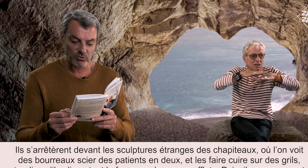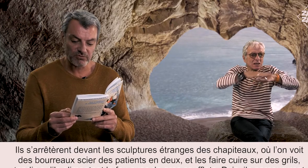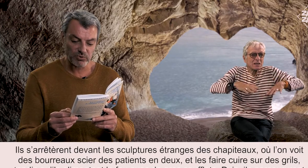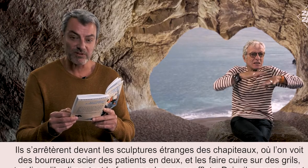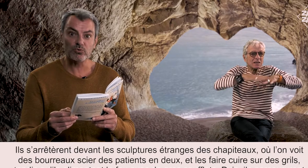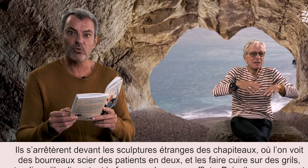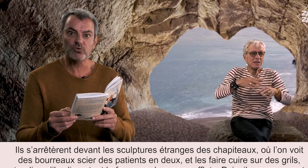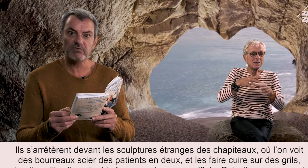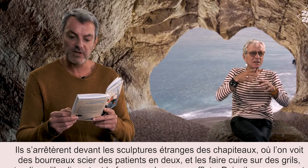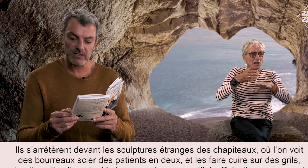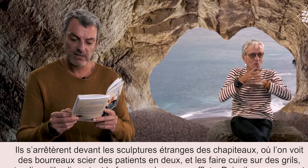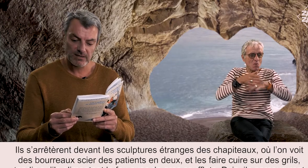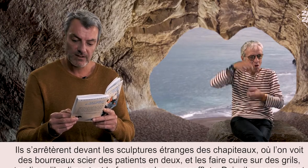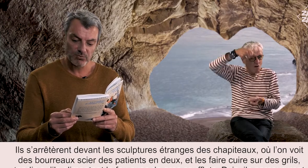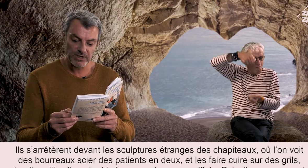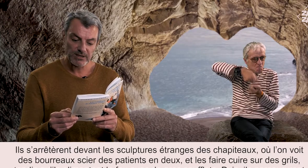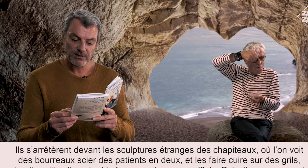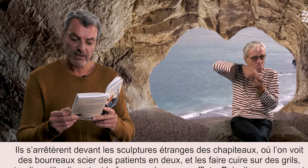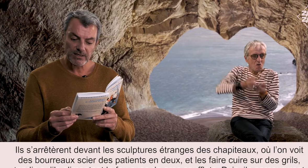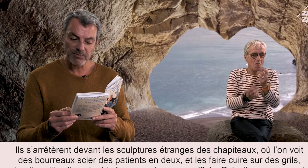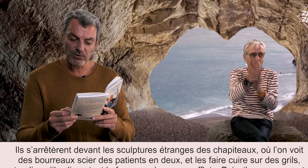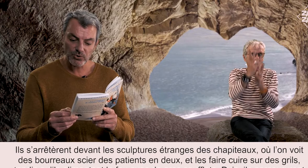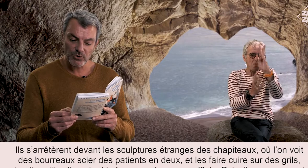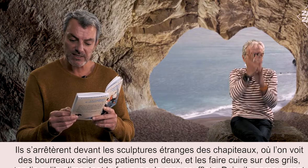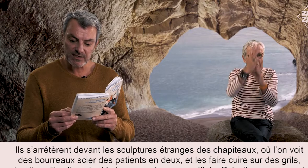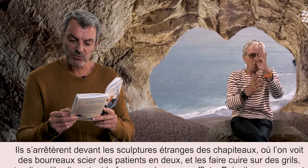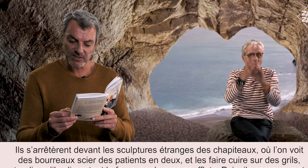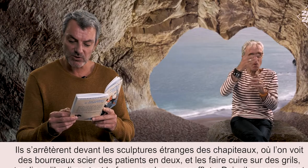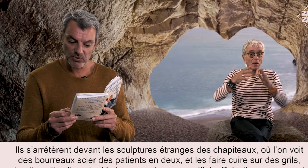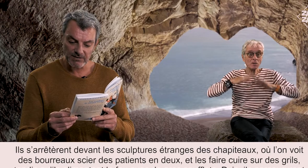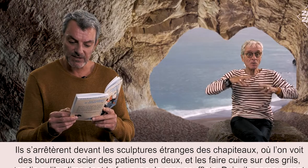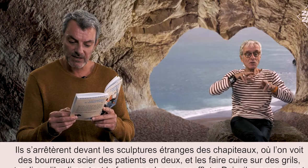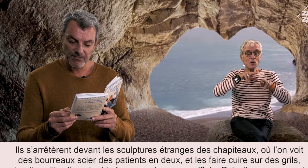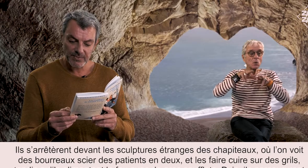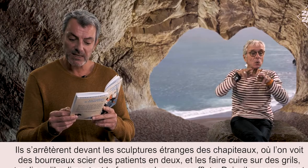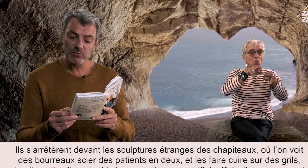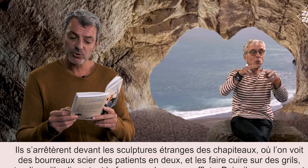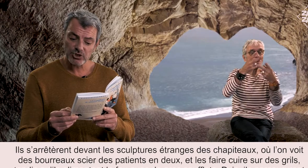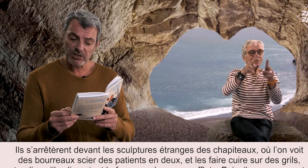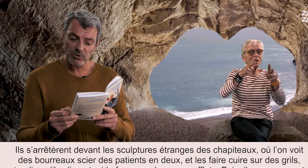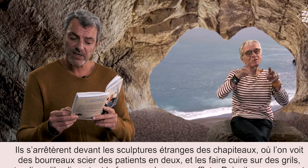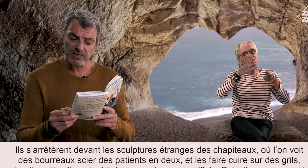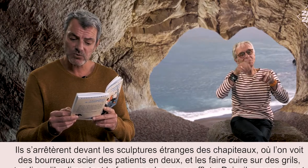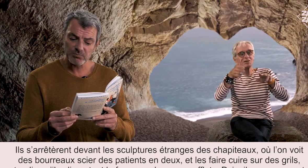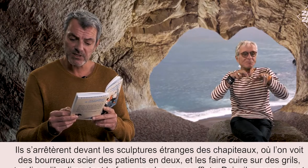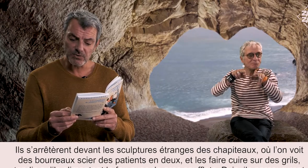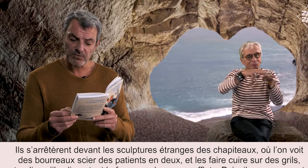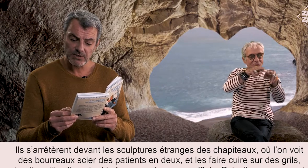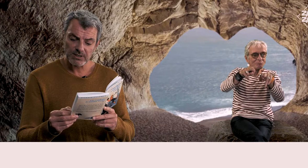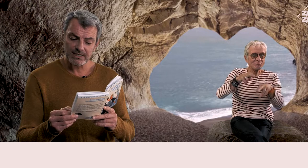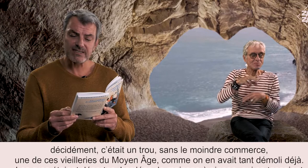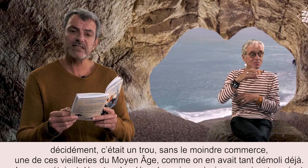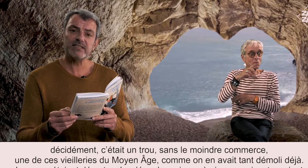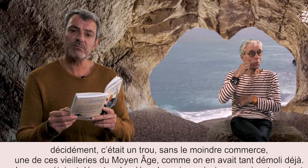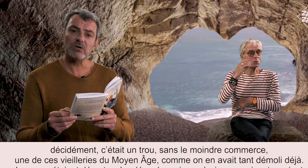qu'ils alimentent le feu avec de gros soufflets. Puis, ils parcoururent les cinq ou six rues de la ville et M. Chabres garda son opinion.